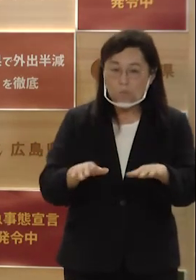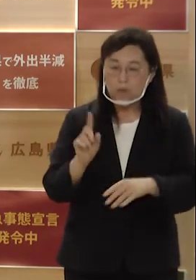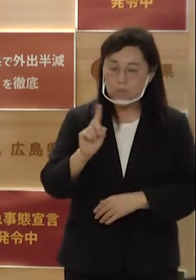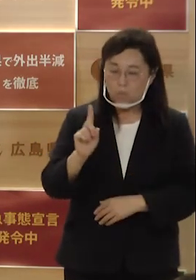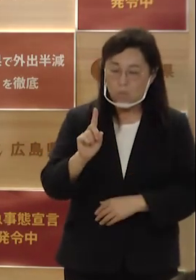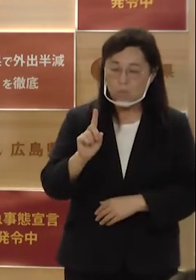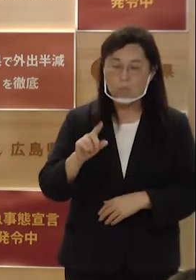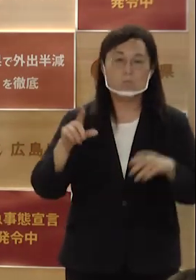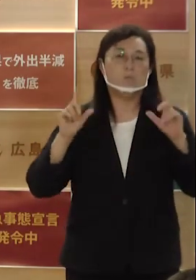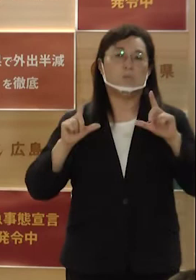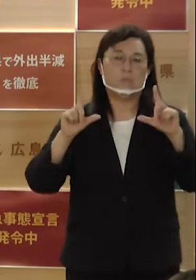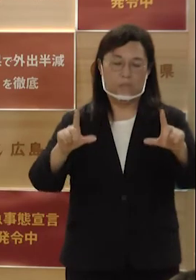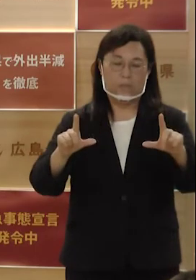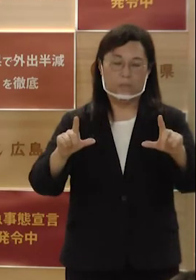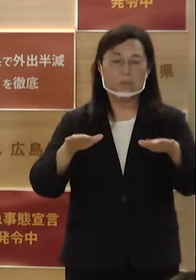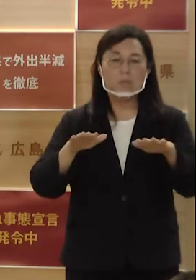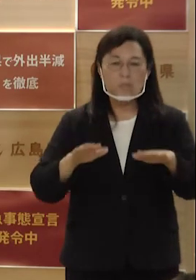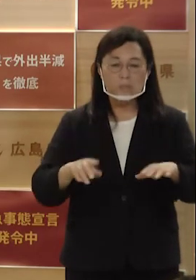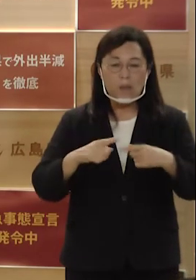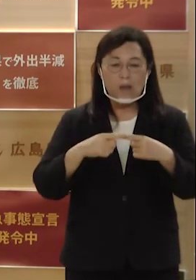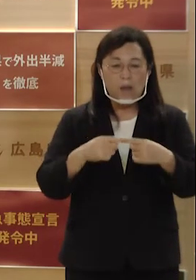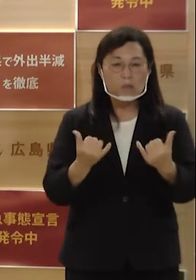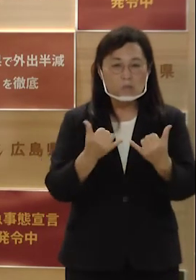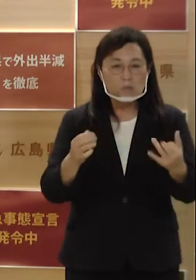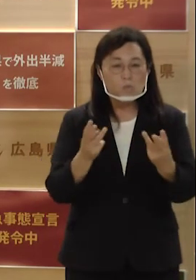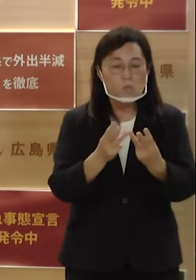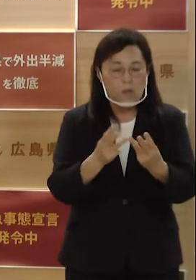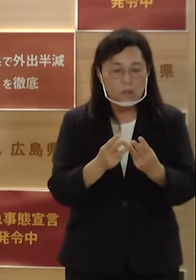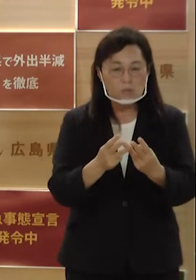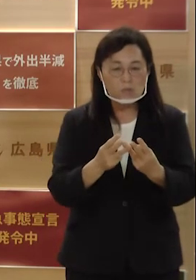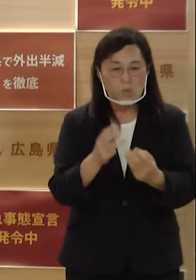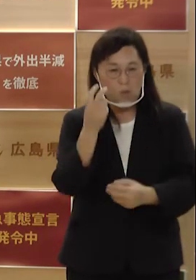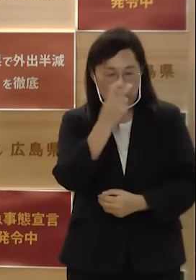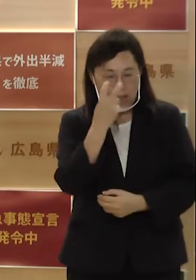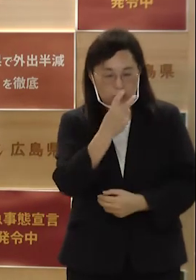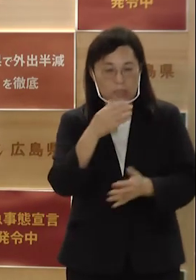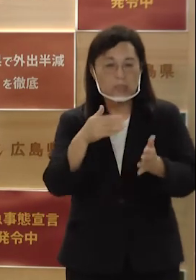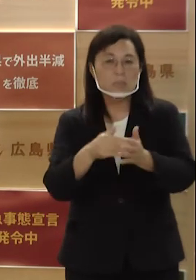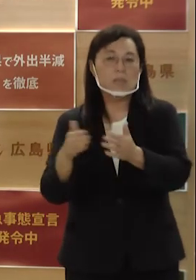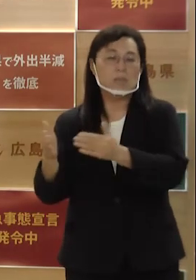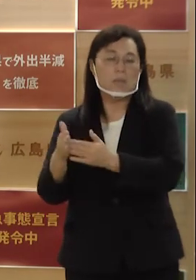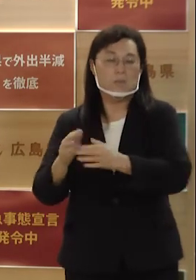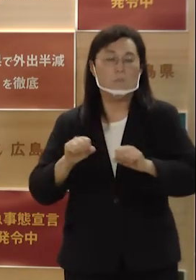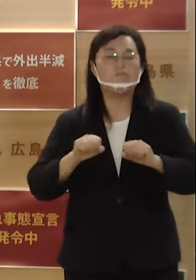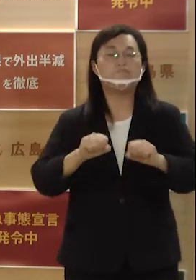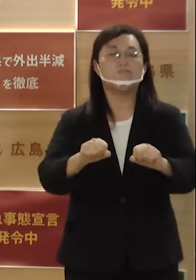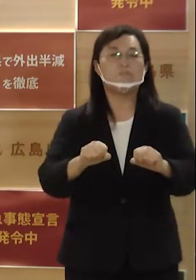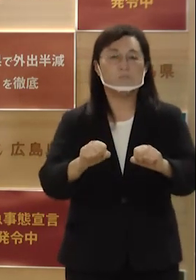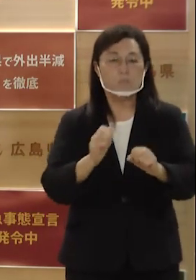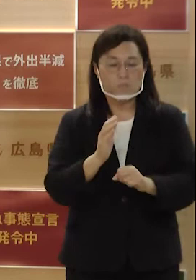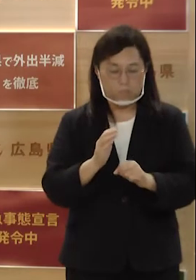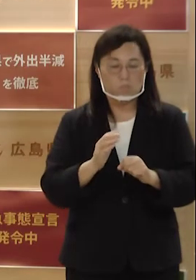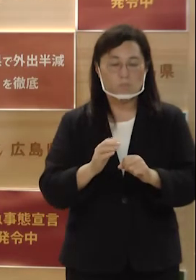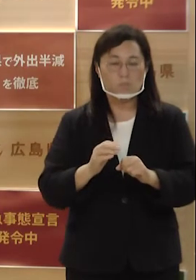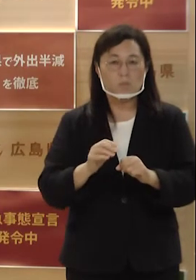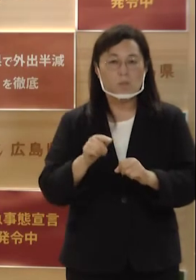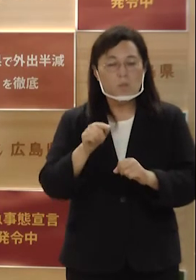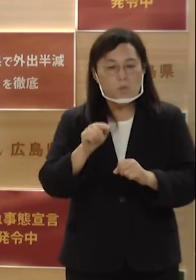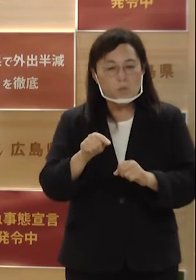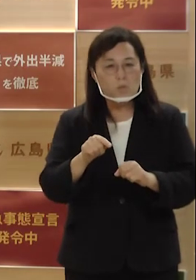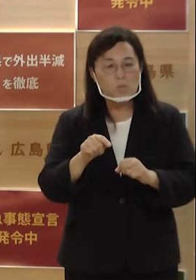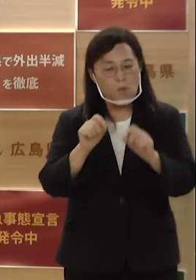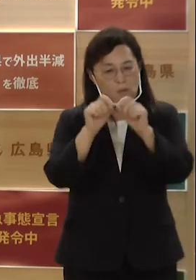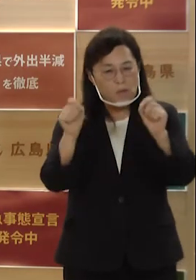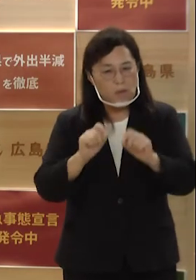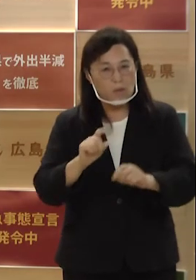入場者の管理だとか入場制限等もやっていただきまして、その状況の評価をですね、し